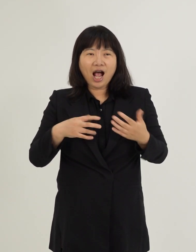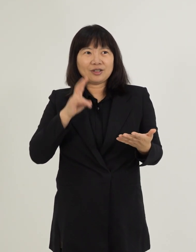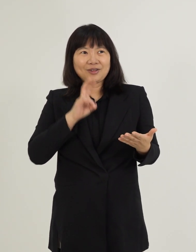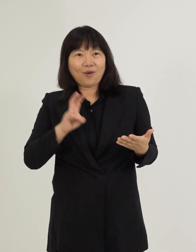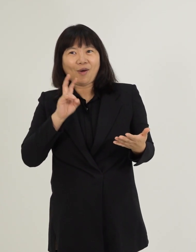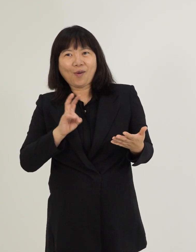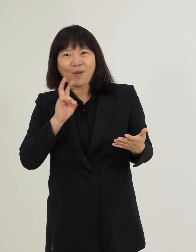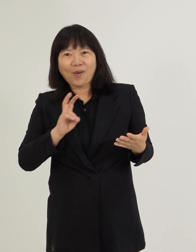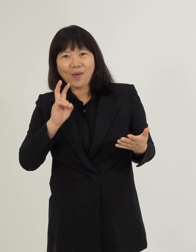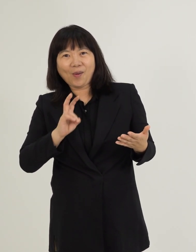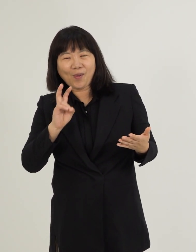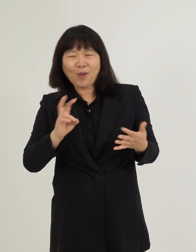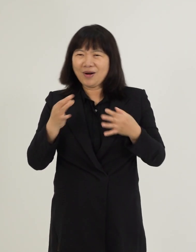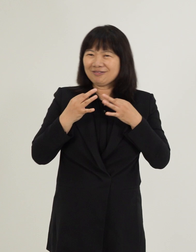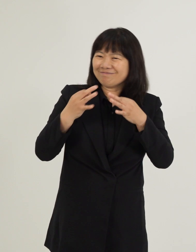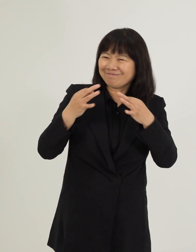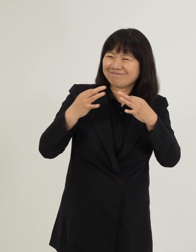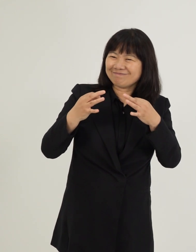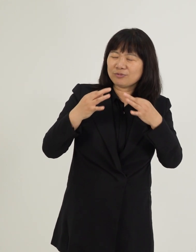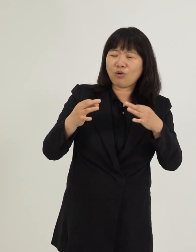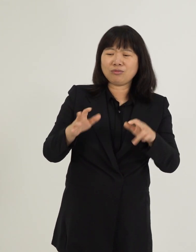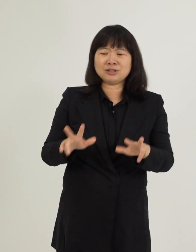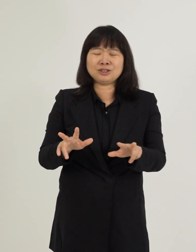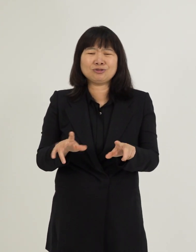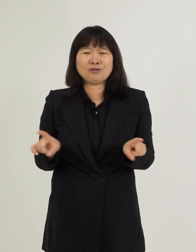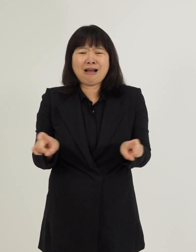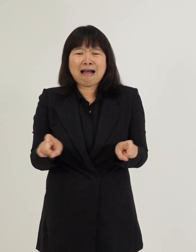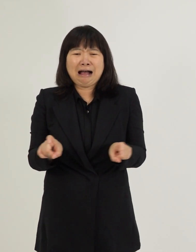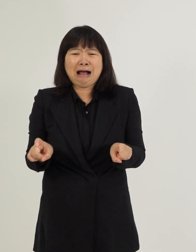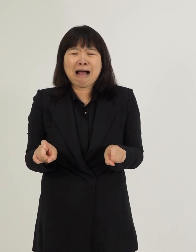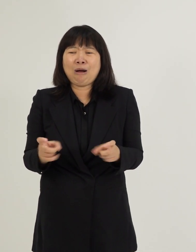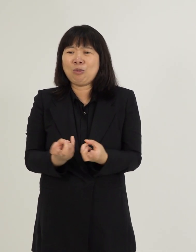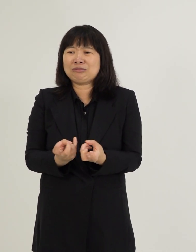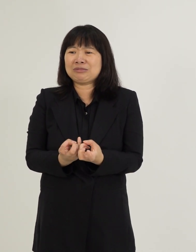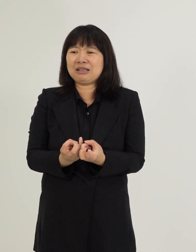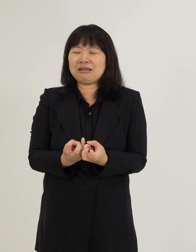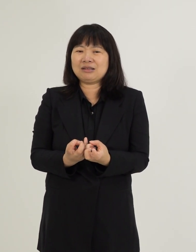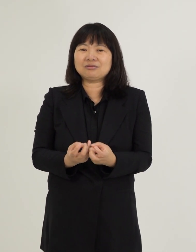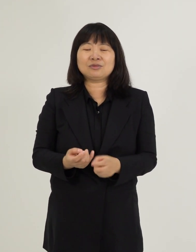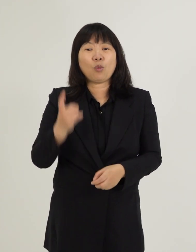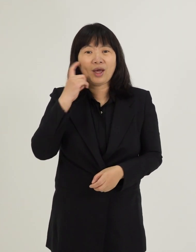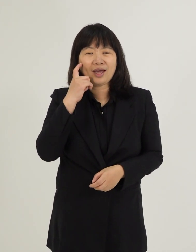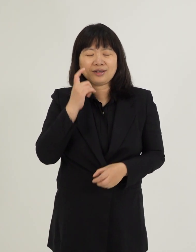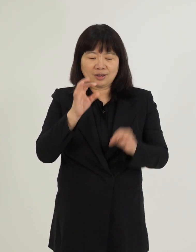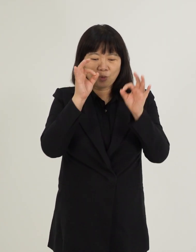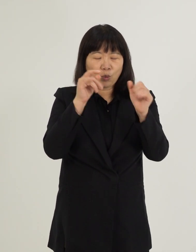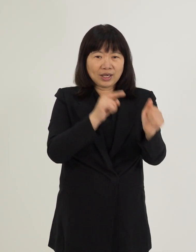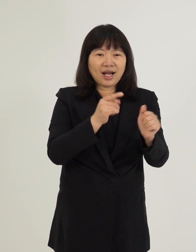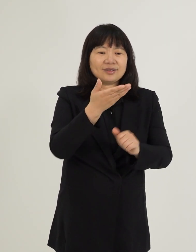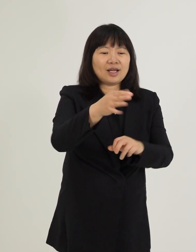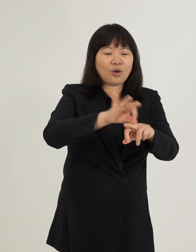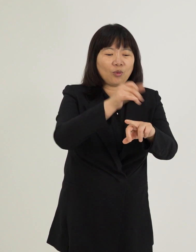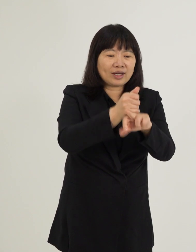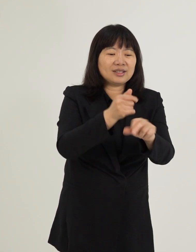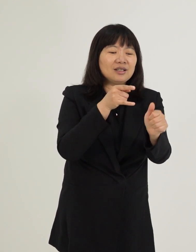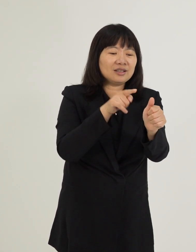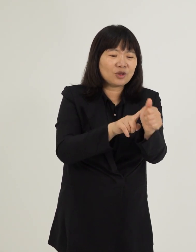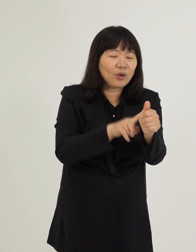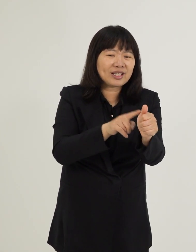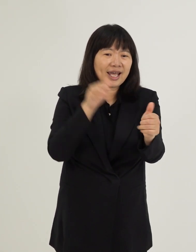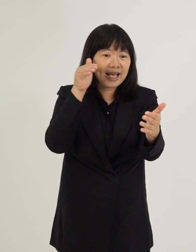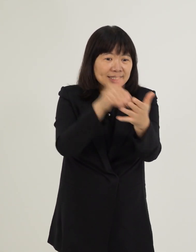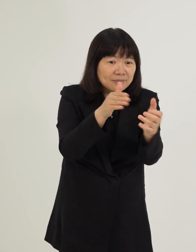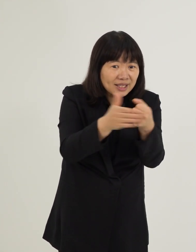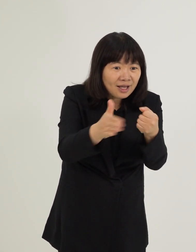말이에요. 지금 무서워 죽겠는데 보라 네 왕이 네게 임하시나니.